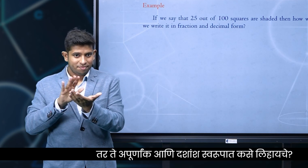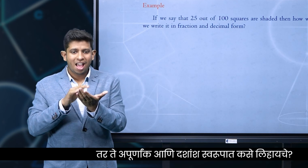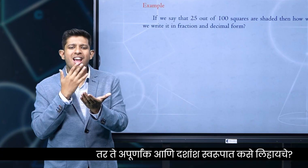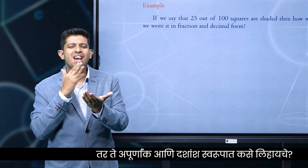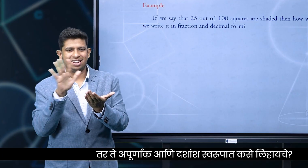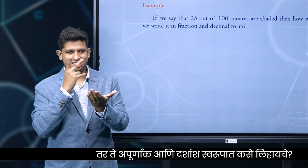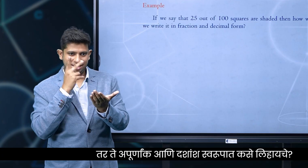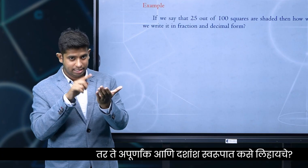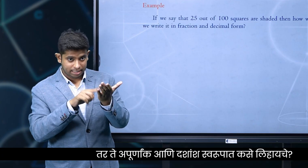स्वरूपात कसे लिहायचे?